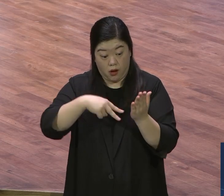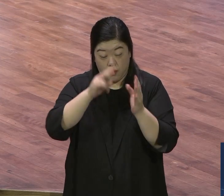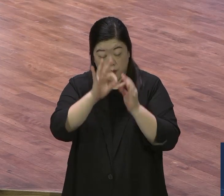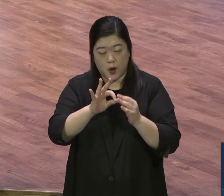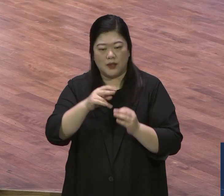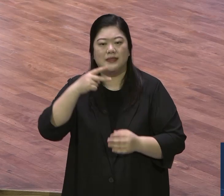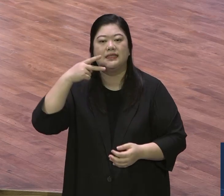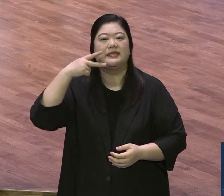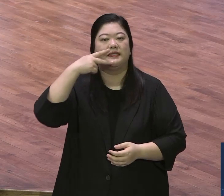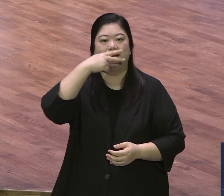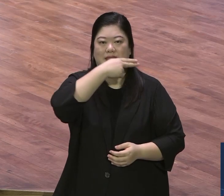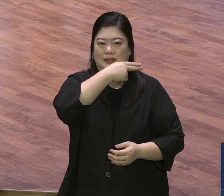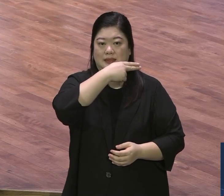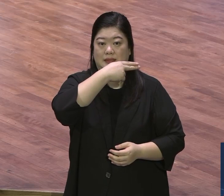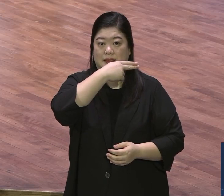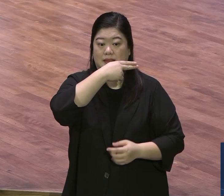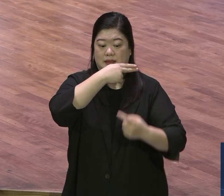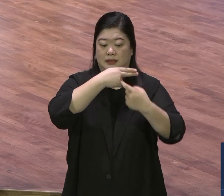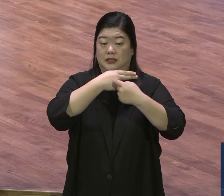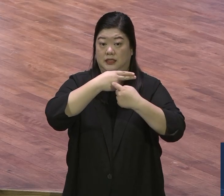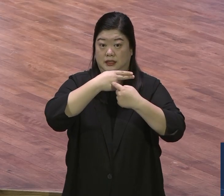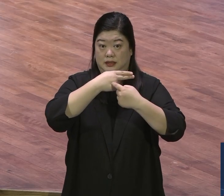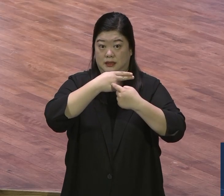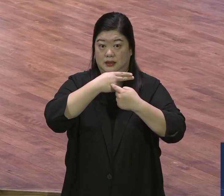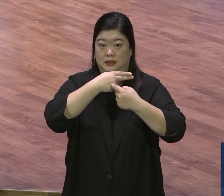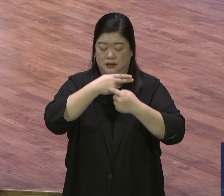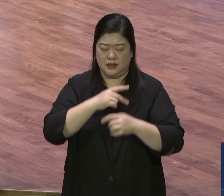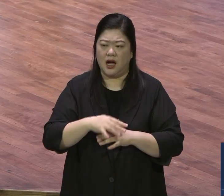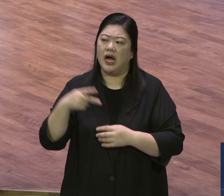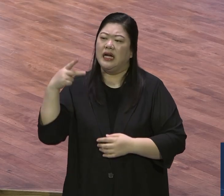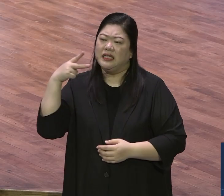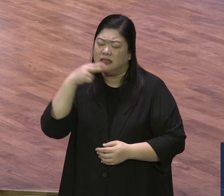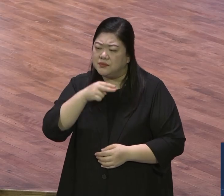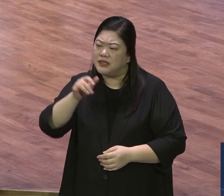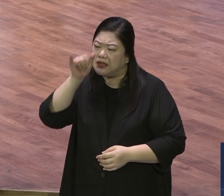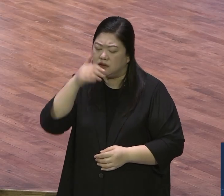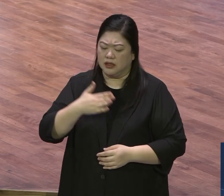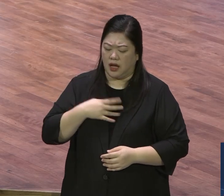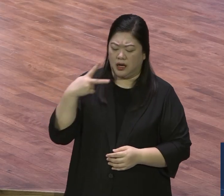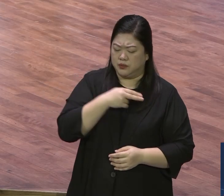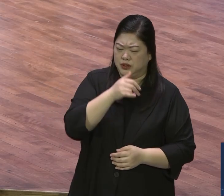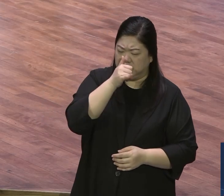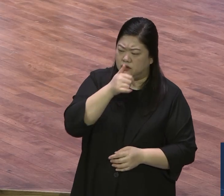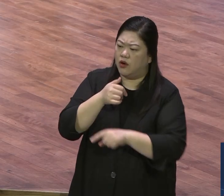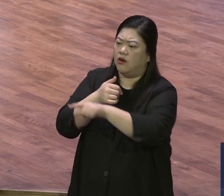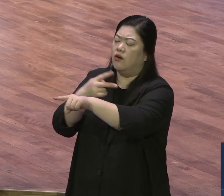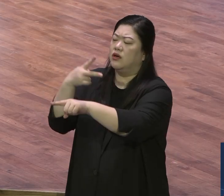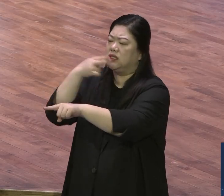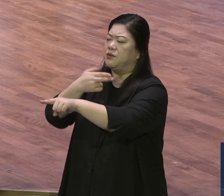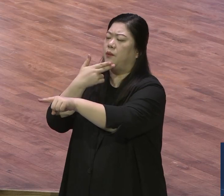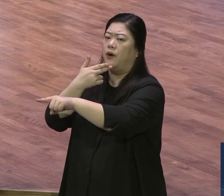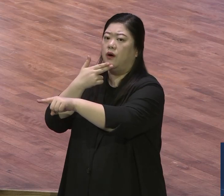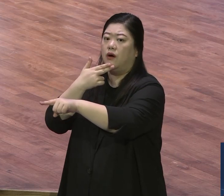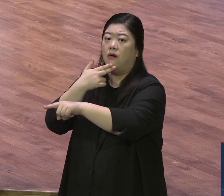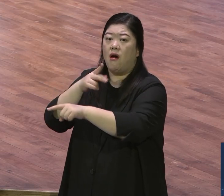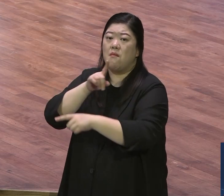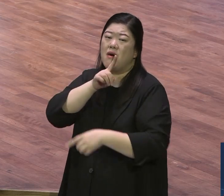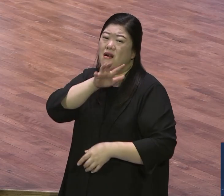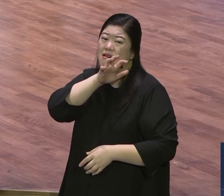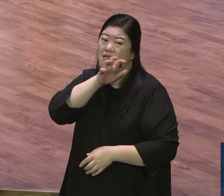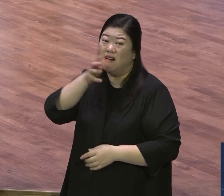그 내면을 보면 종교와 복음 이 종교, 율법과 복음 이걸 대비해 주는